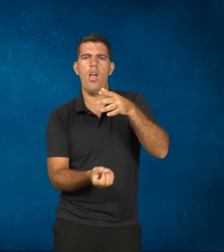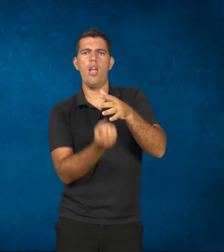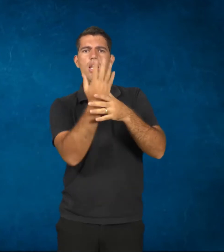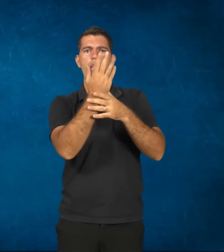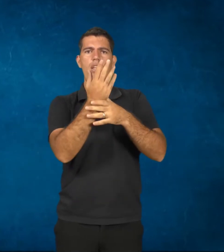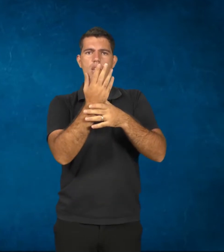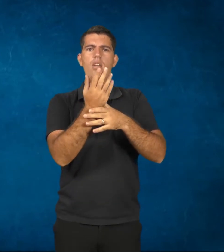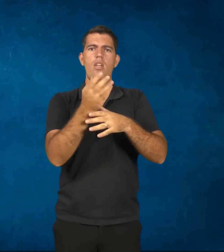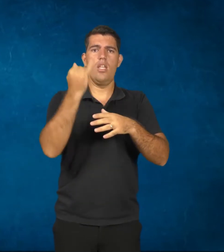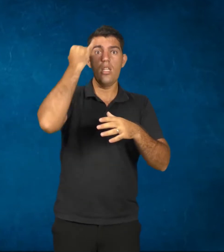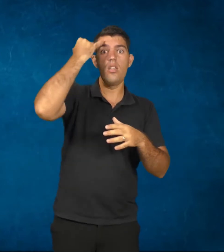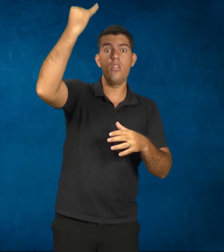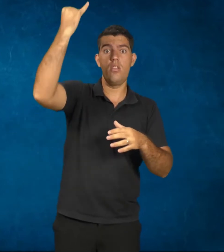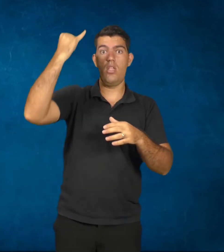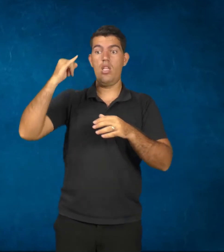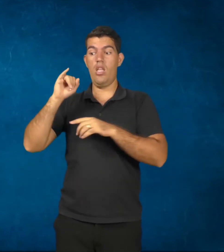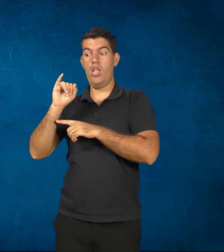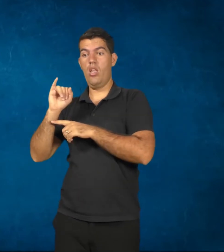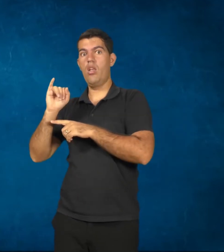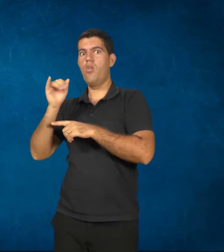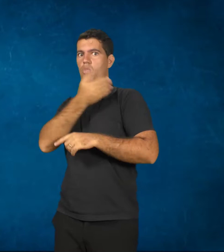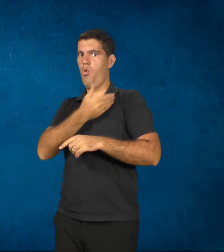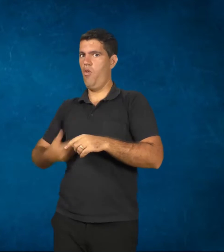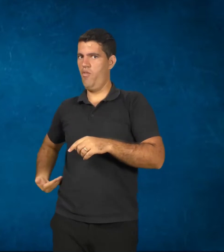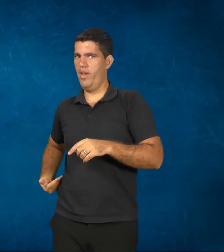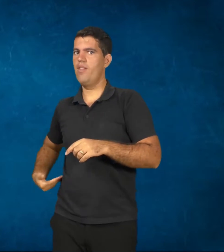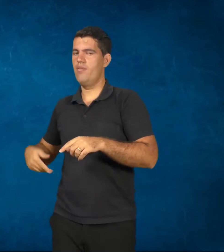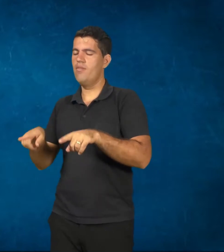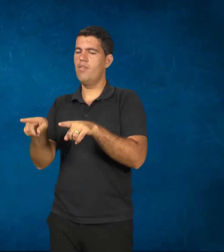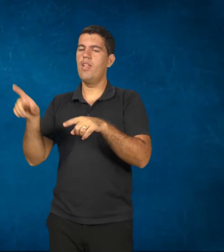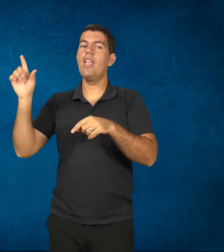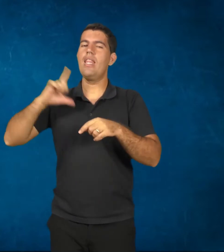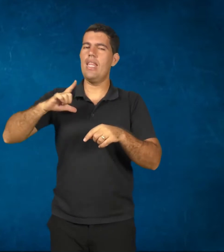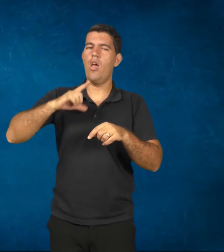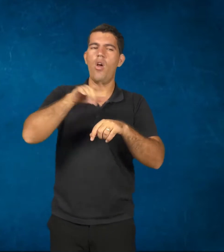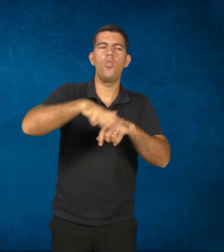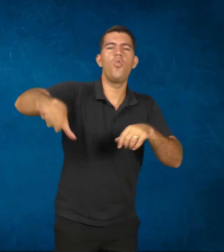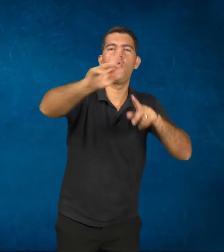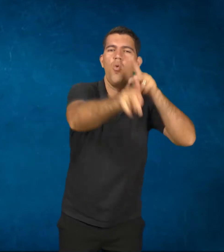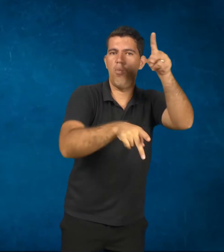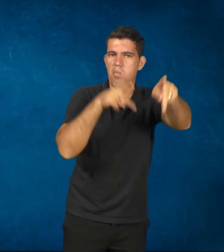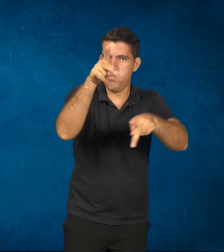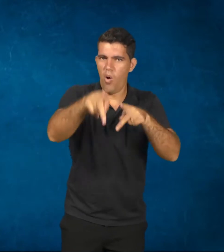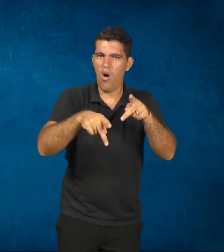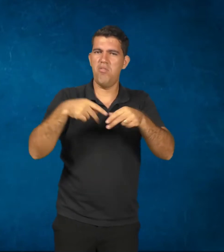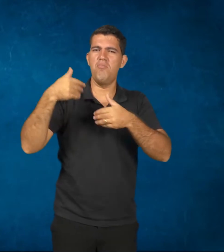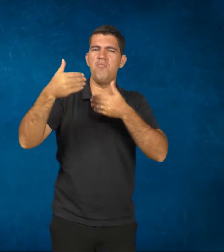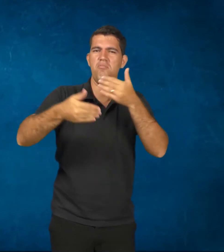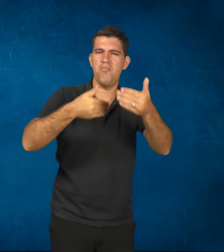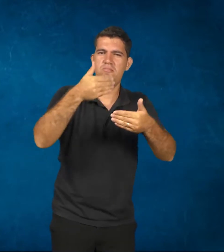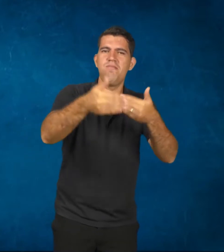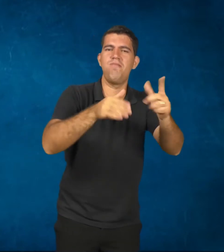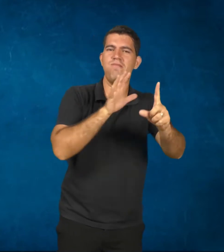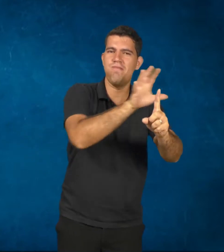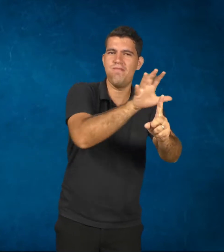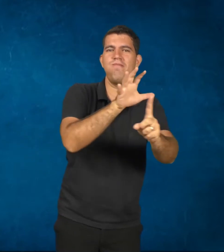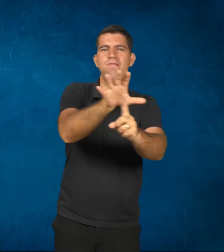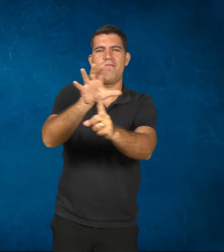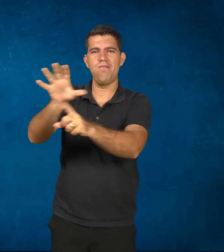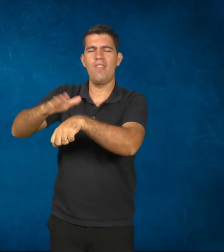aparelho ideológico do Estado e atinge praticamente toda a população por um longo período de tempo e transmite a